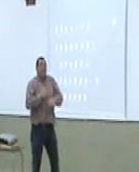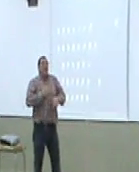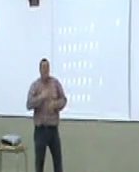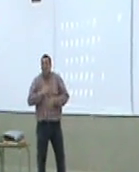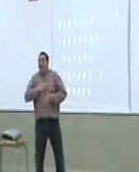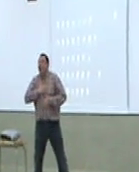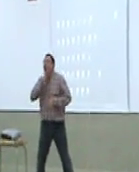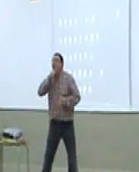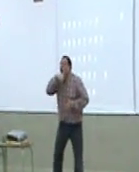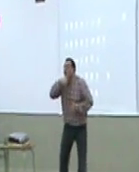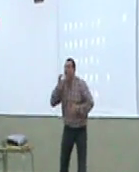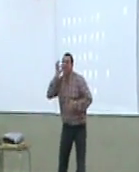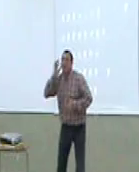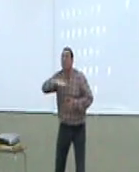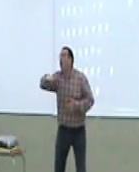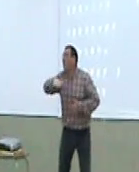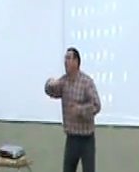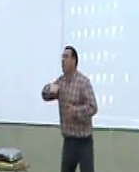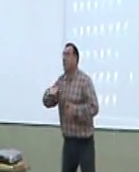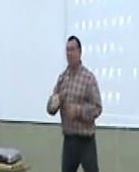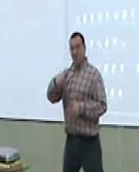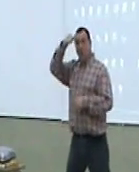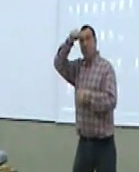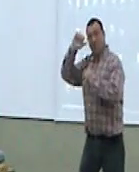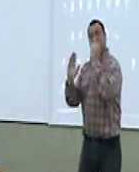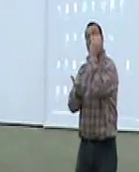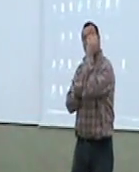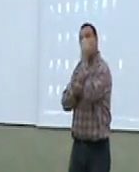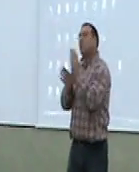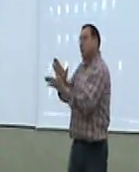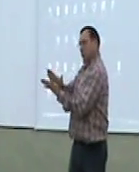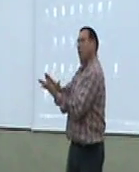Txinatarrak txinan dio, txin-txin eta txan-txan.